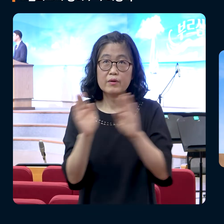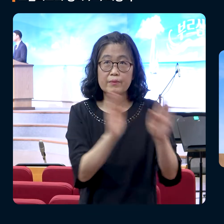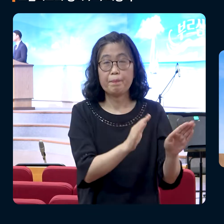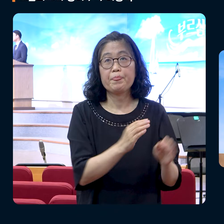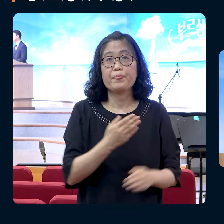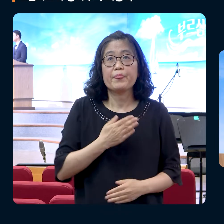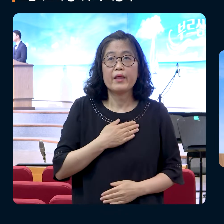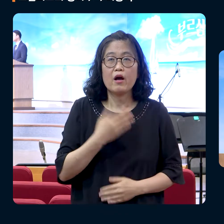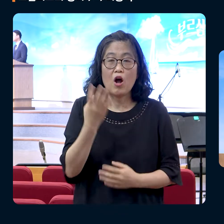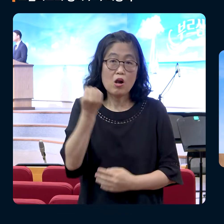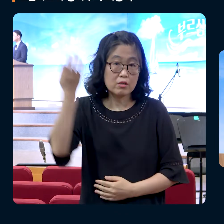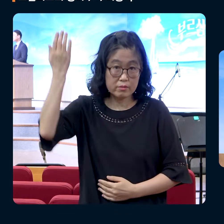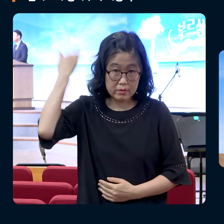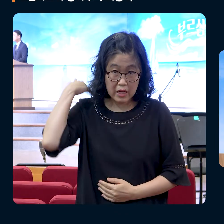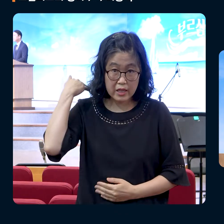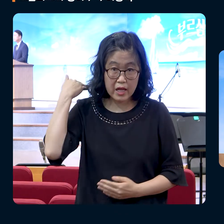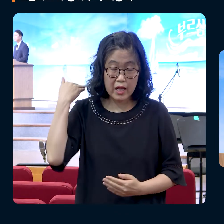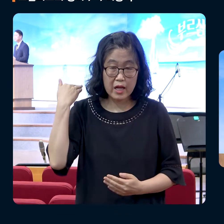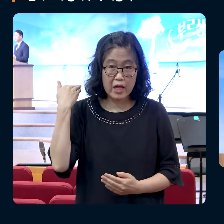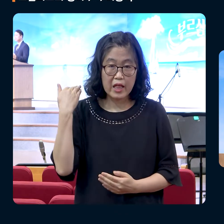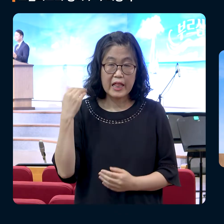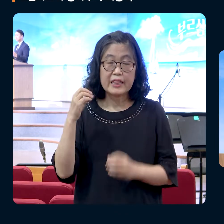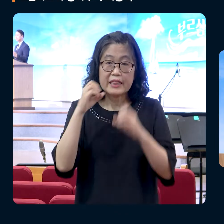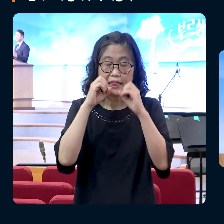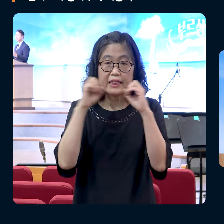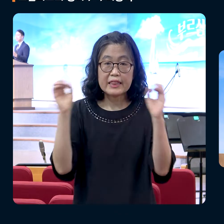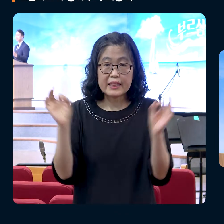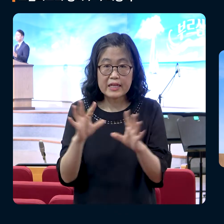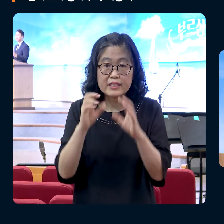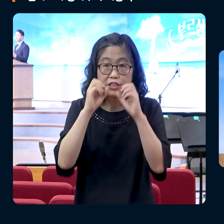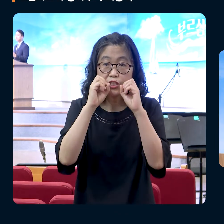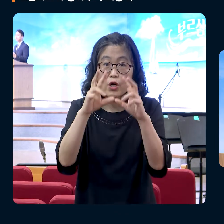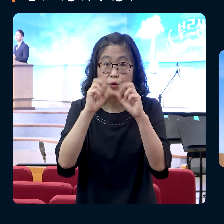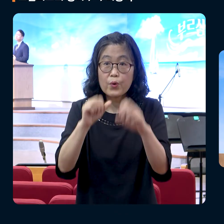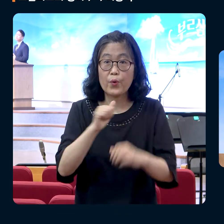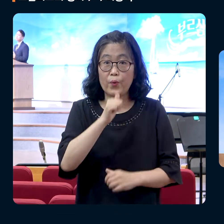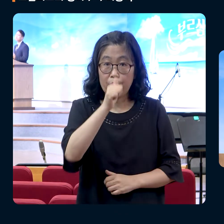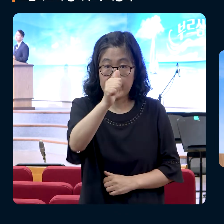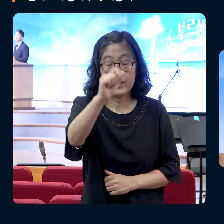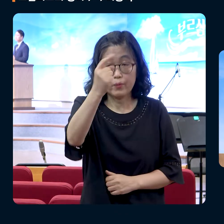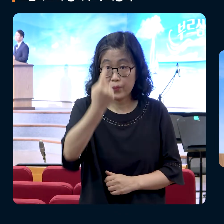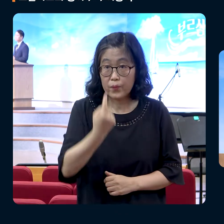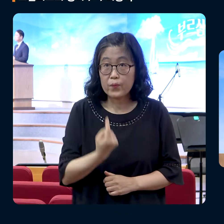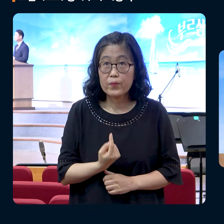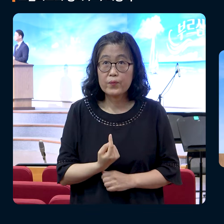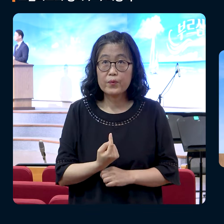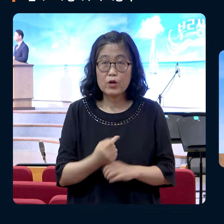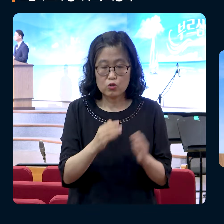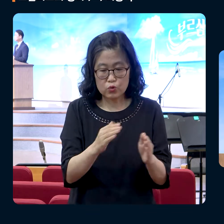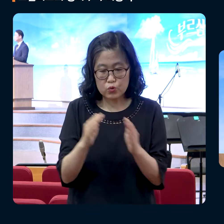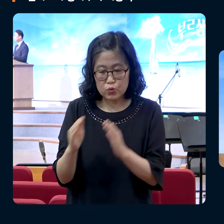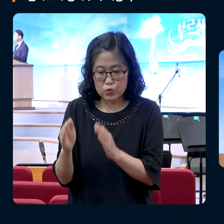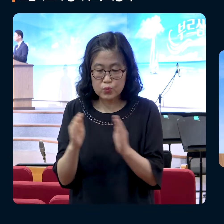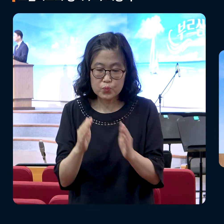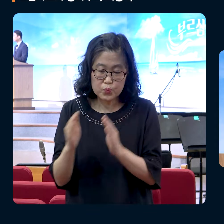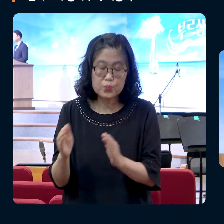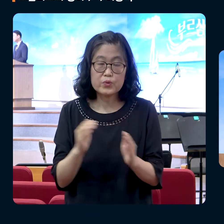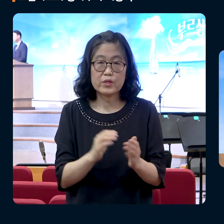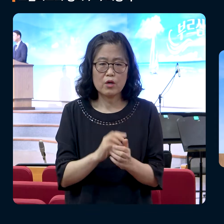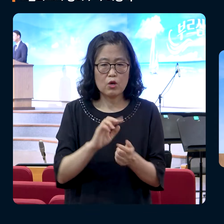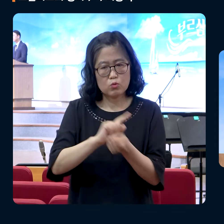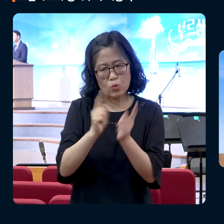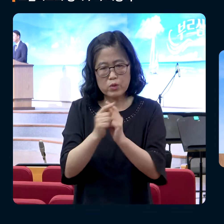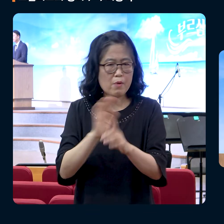선교를 다녀왔습니다. 단기 선교를 다녀왔는데, 단기 선교의 팀이 모여서 이제 준비를 하기 시작했습니다. 근데 서로 이제 잘 모르는